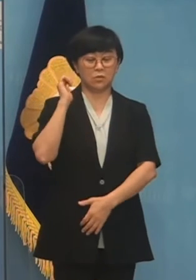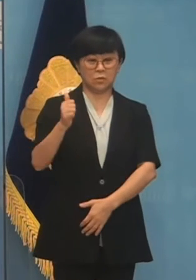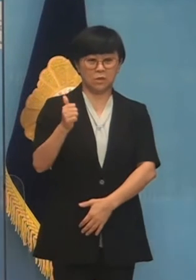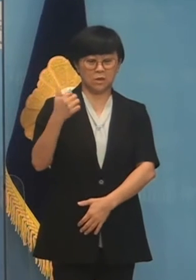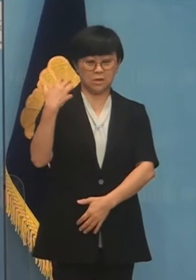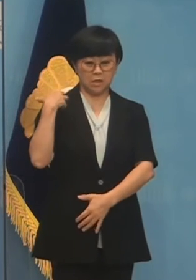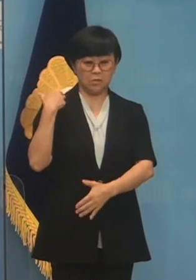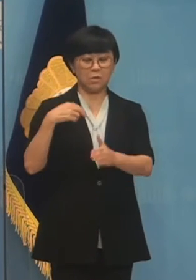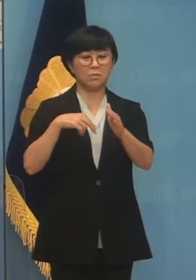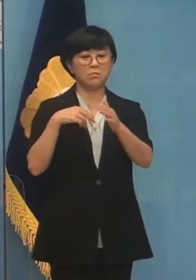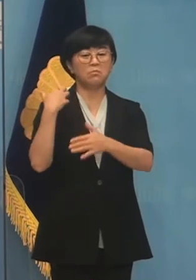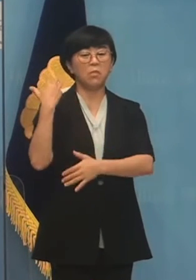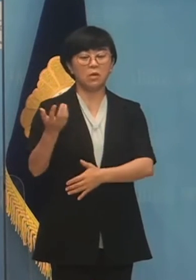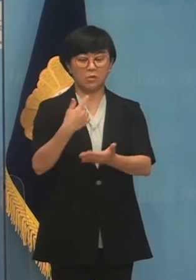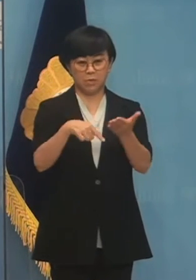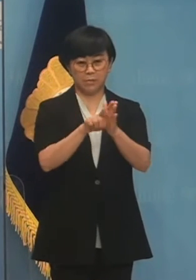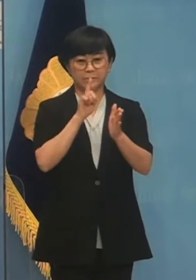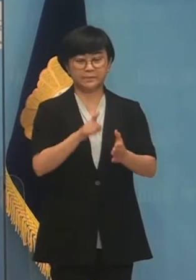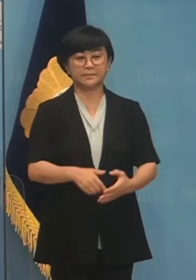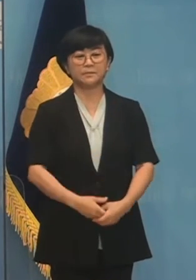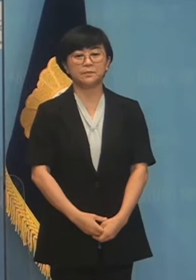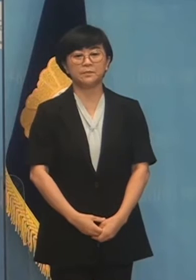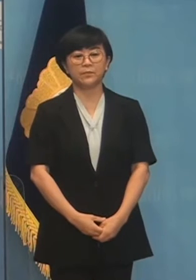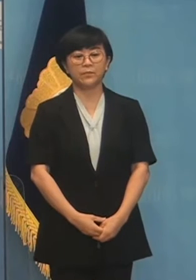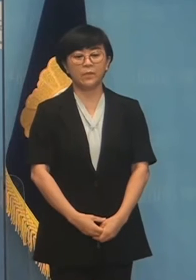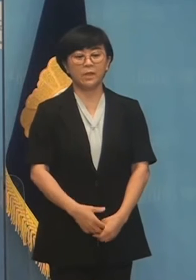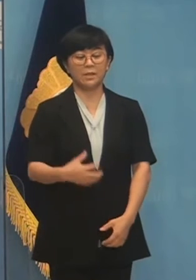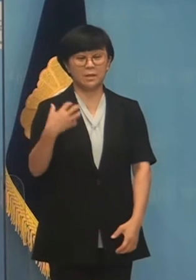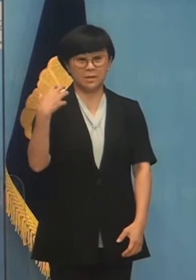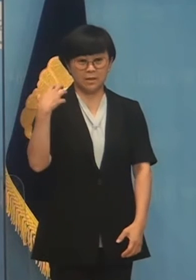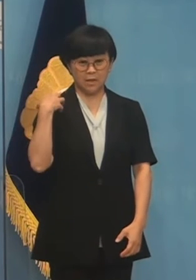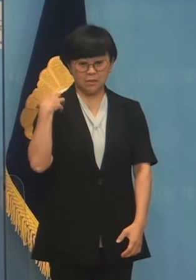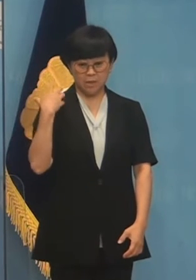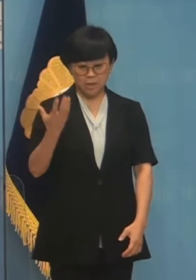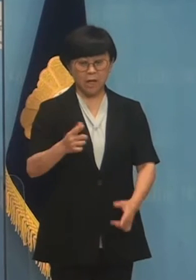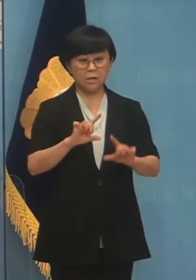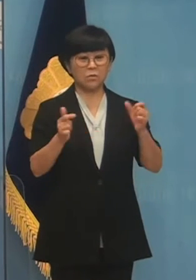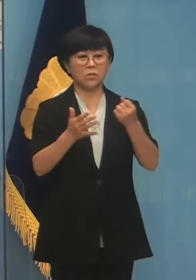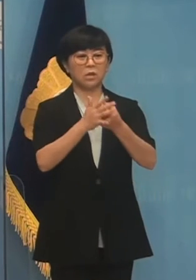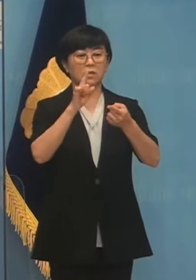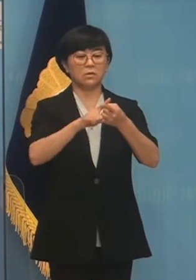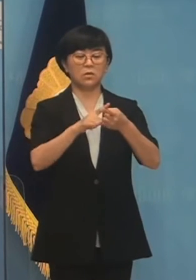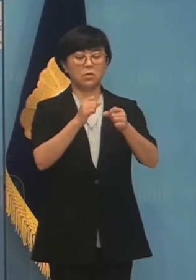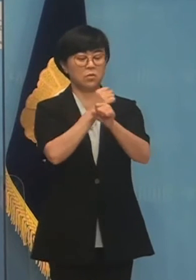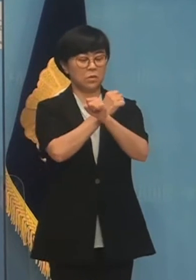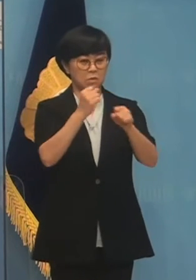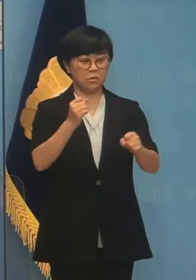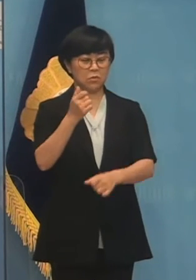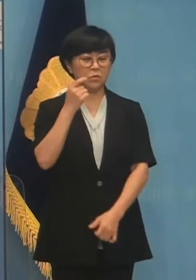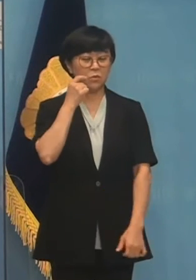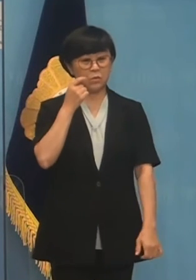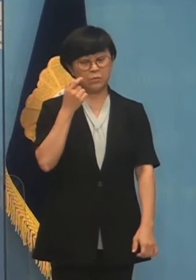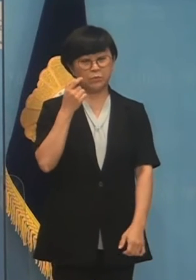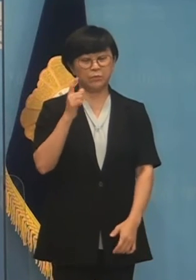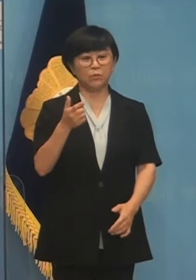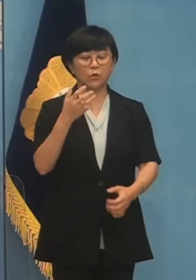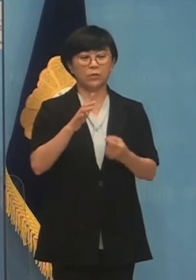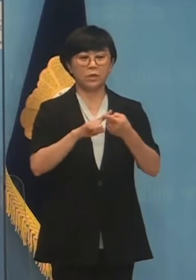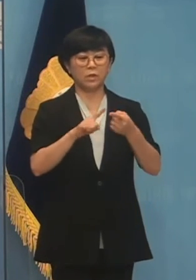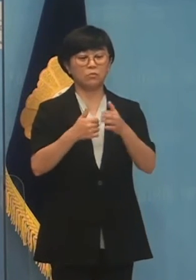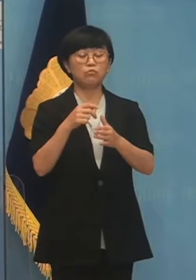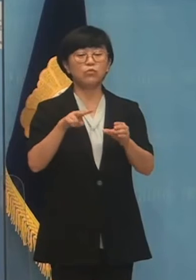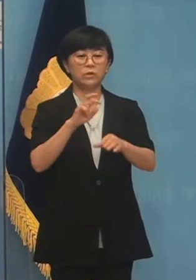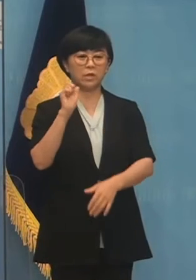책임을 회피하려고 합니다. 그 무책임함을 절대 용납할 수 없습니다. 문재인